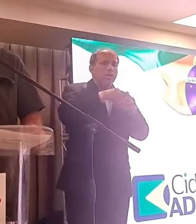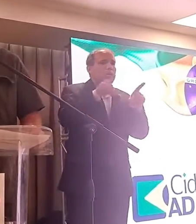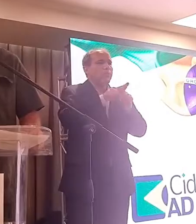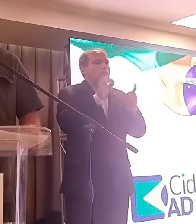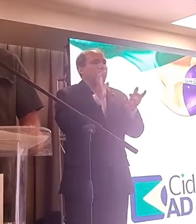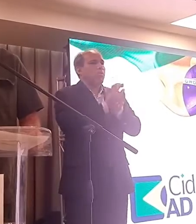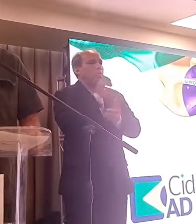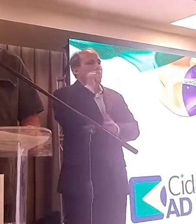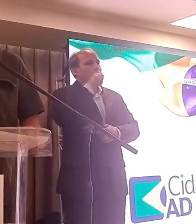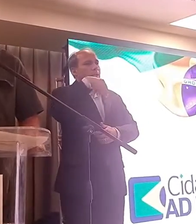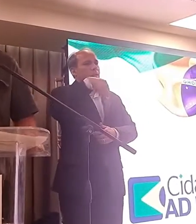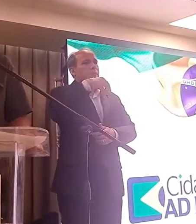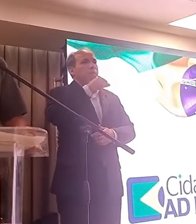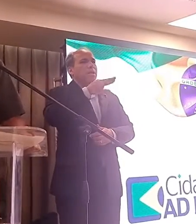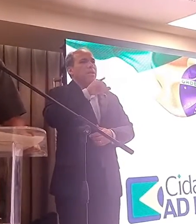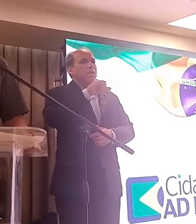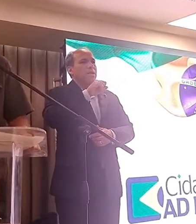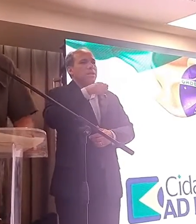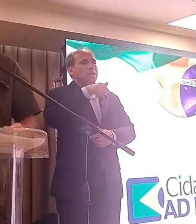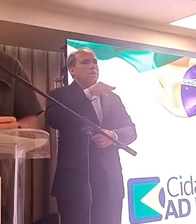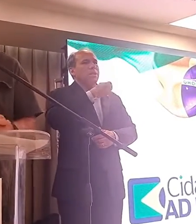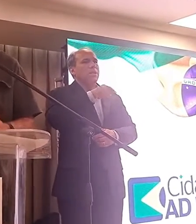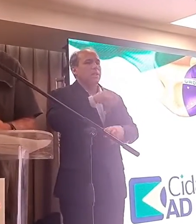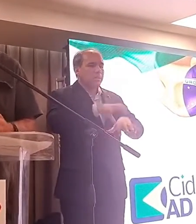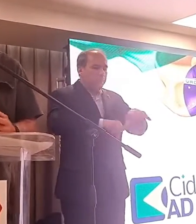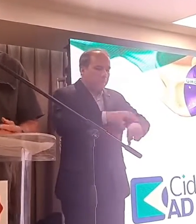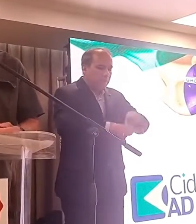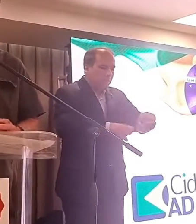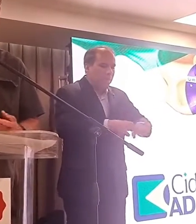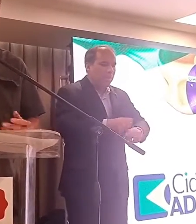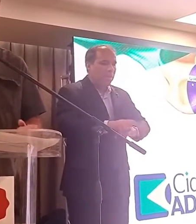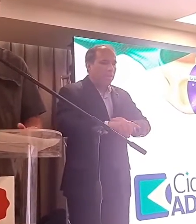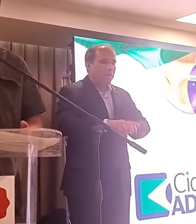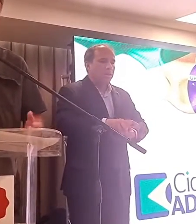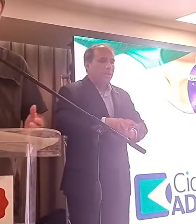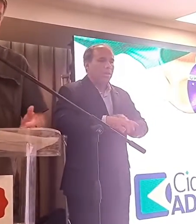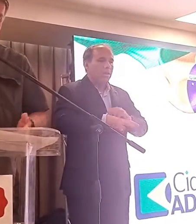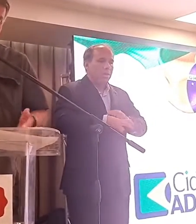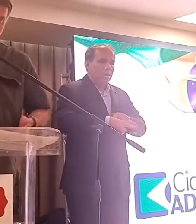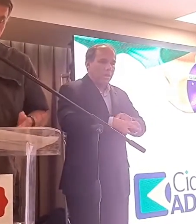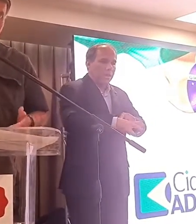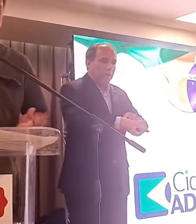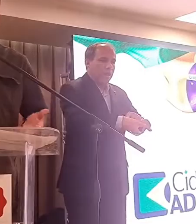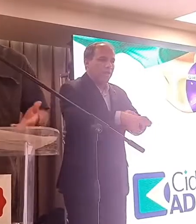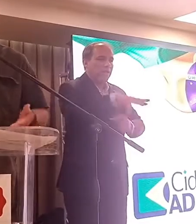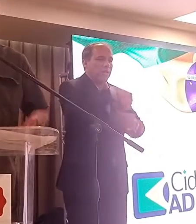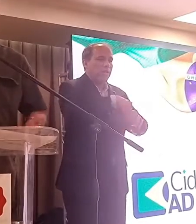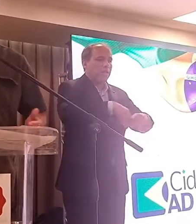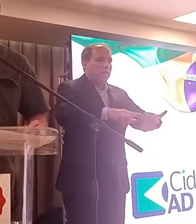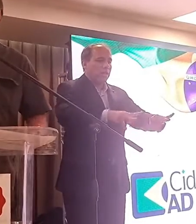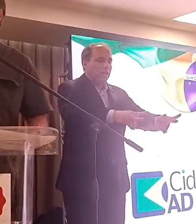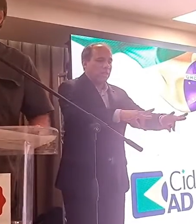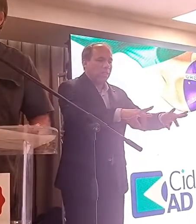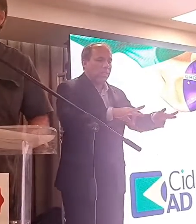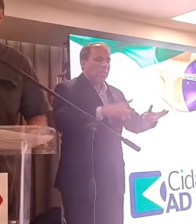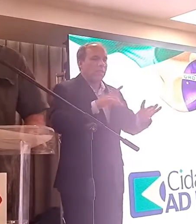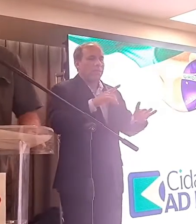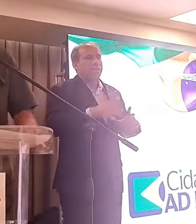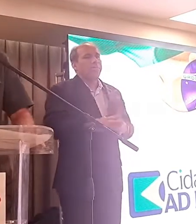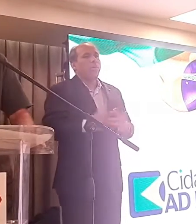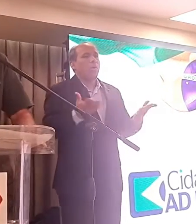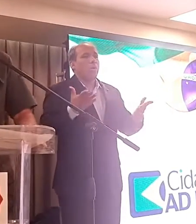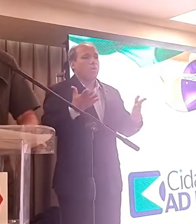caranguejo nos mangues. Maneira de atender as mulheres. novo dado agora, chegou hoje o dado,